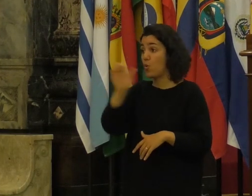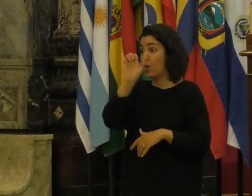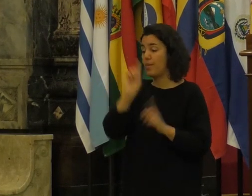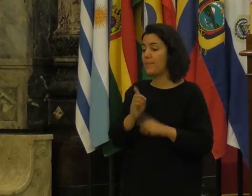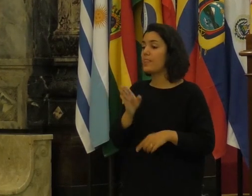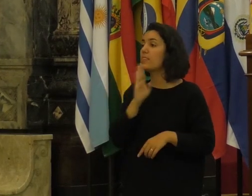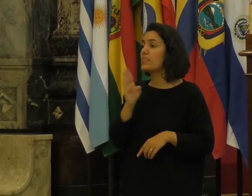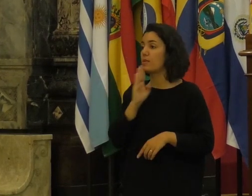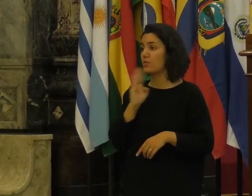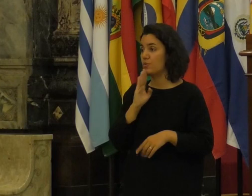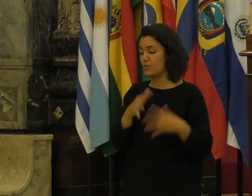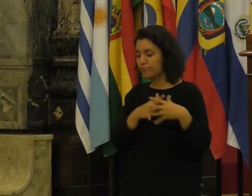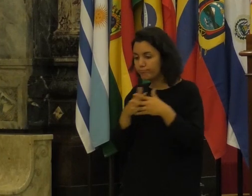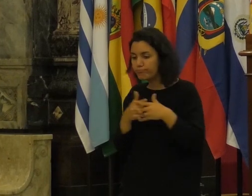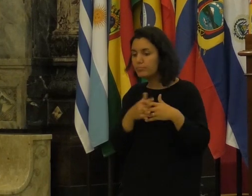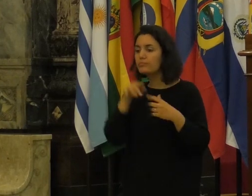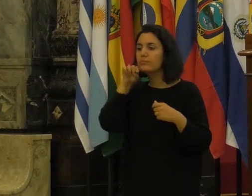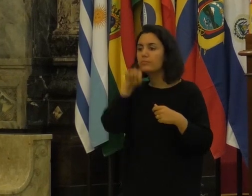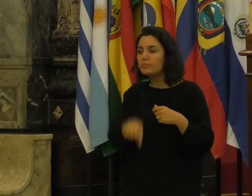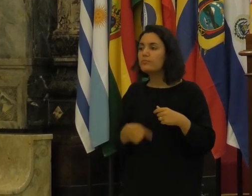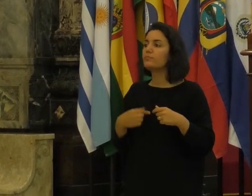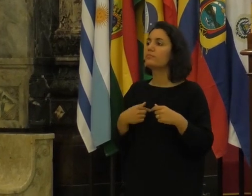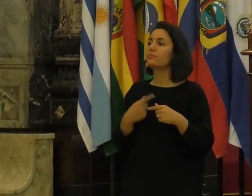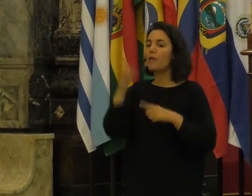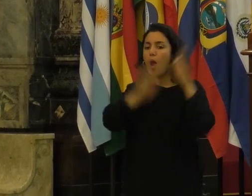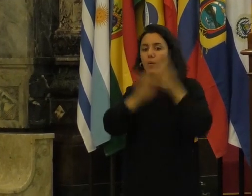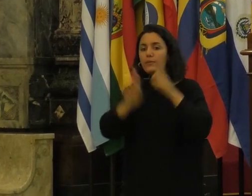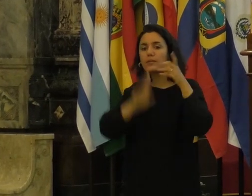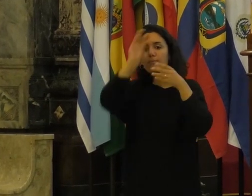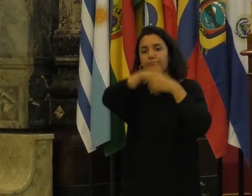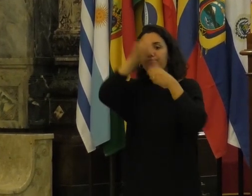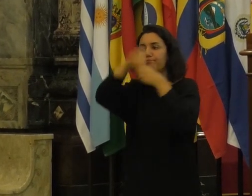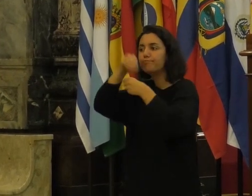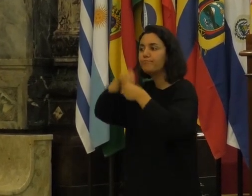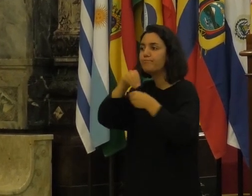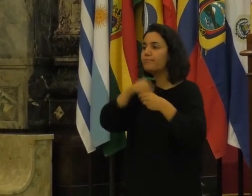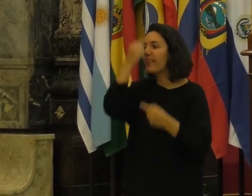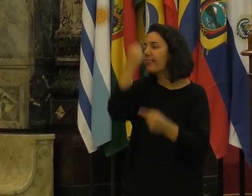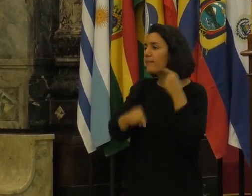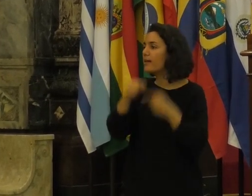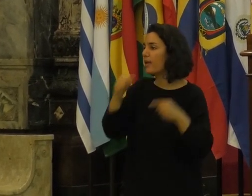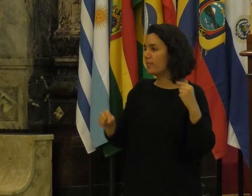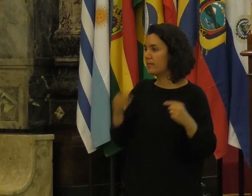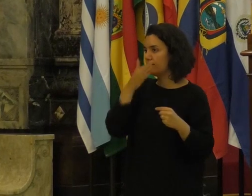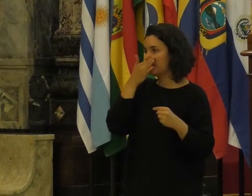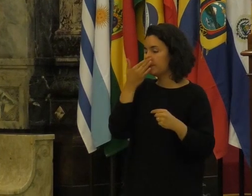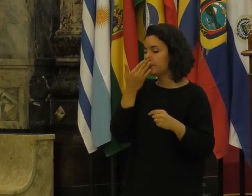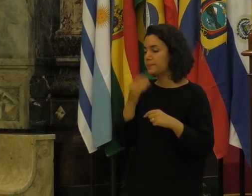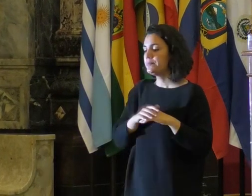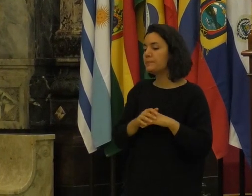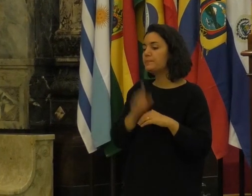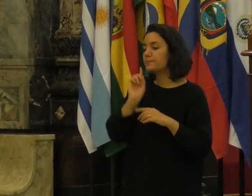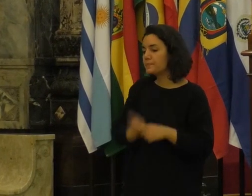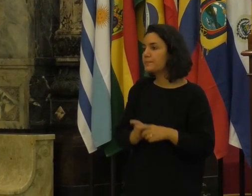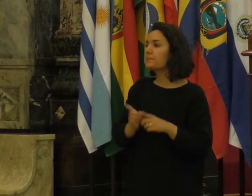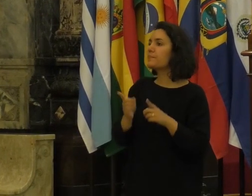Unidos, fue introducida progresivamente a las universidades de entonces y a diferentes esferas de la